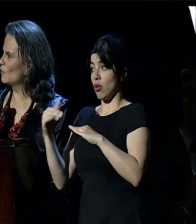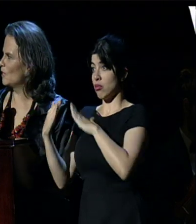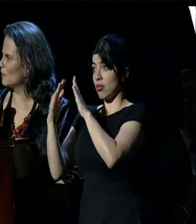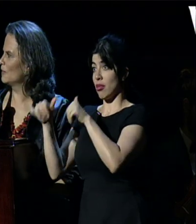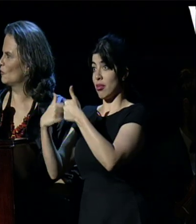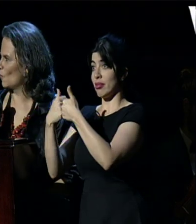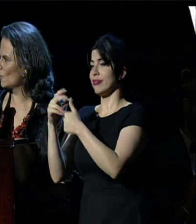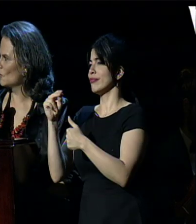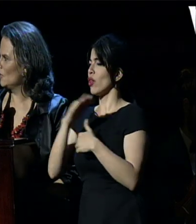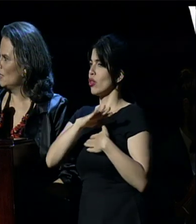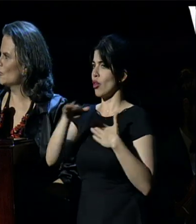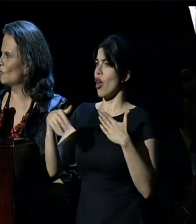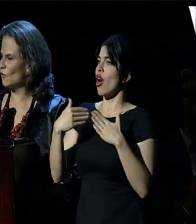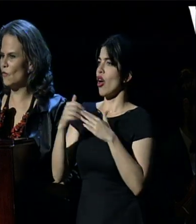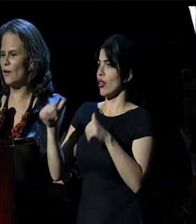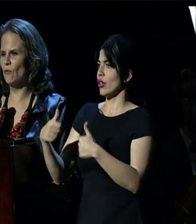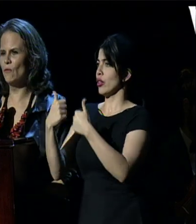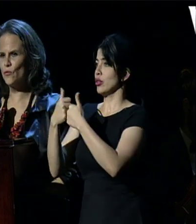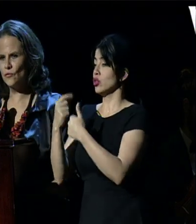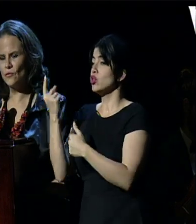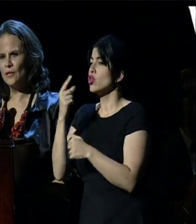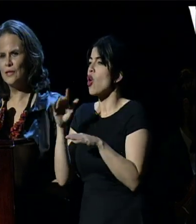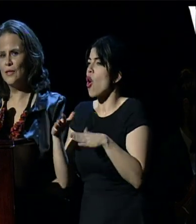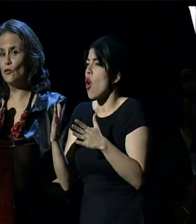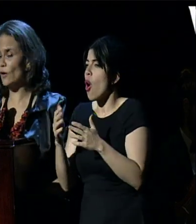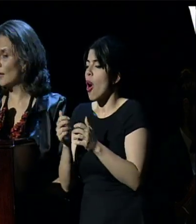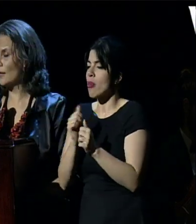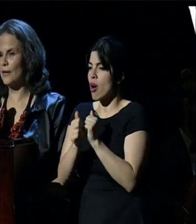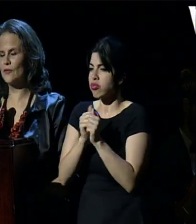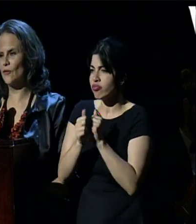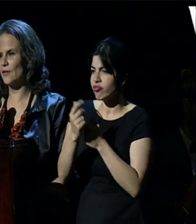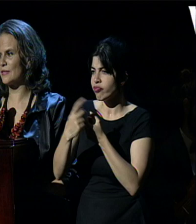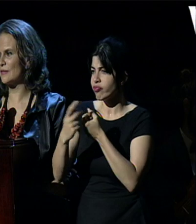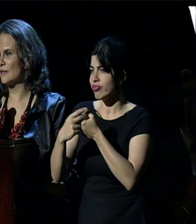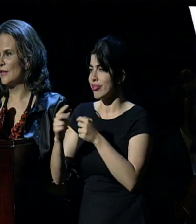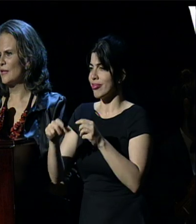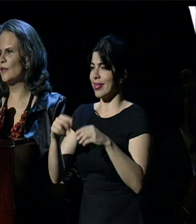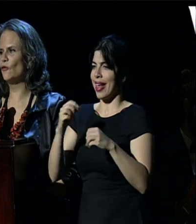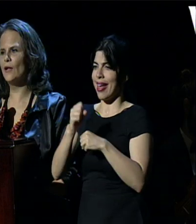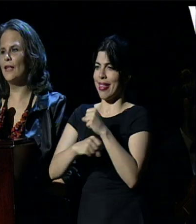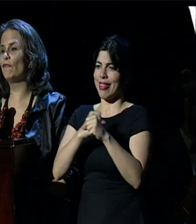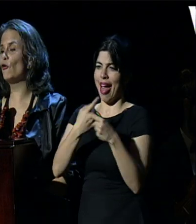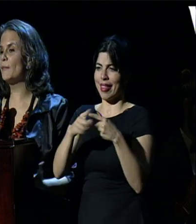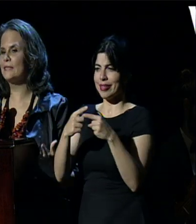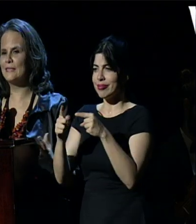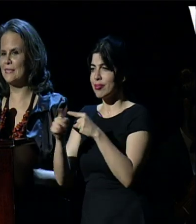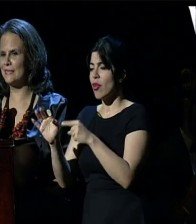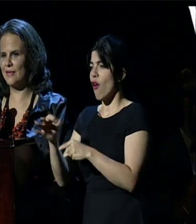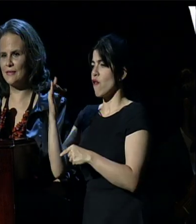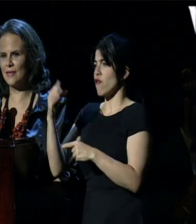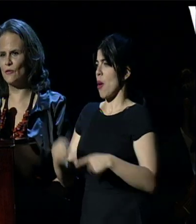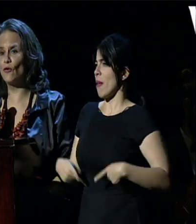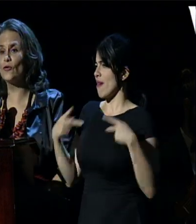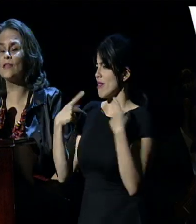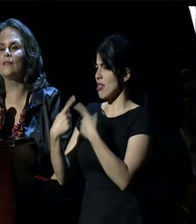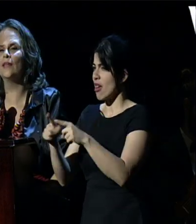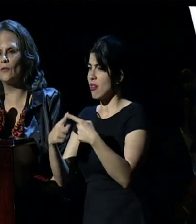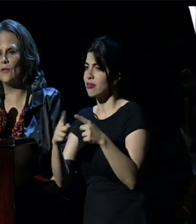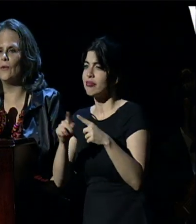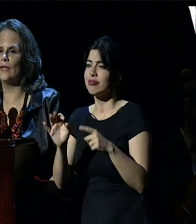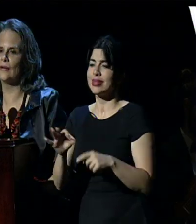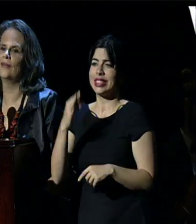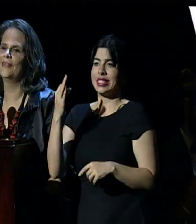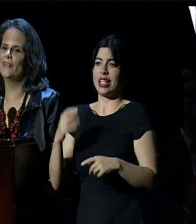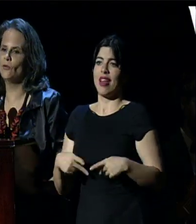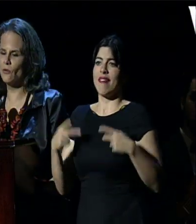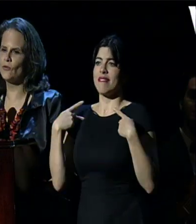sino absolutamente todos. Y es solo con el concurso de todas las generaciones, de todas las formas de existencia, de todos los estilos